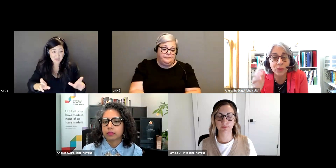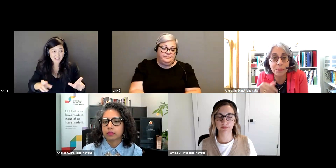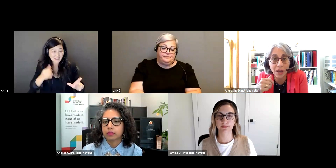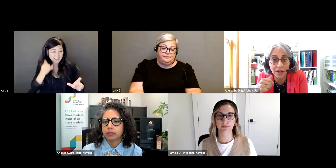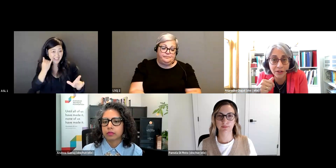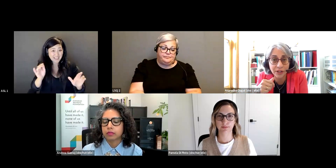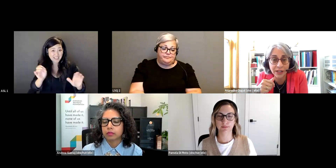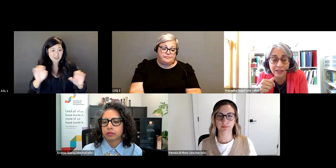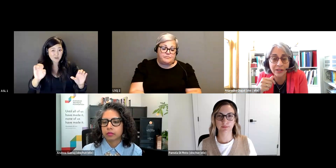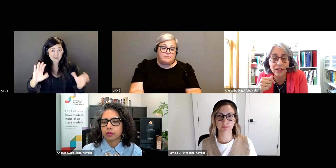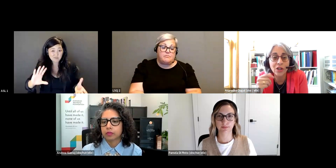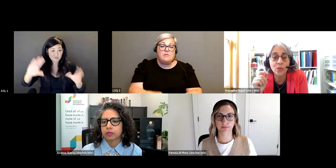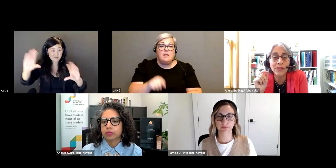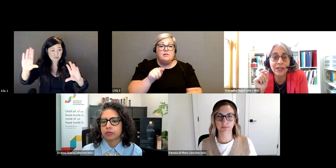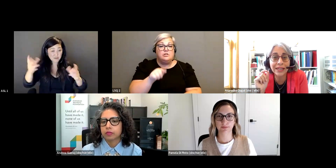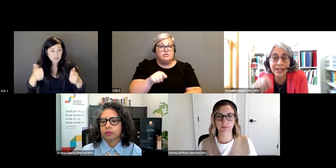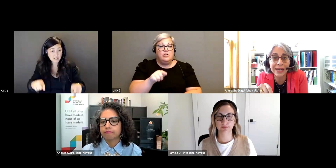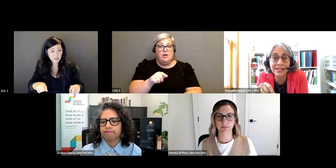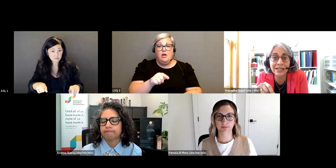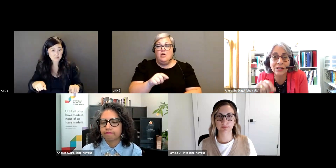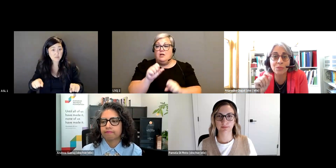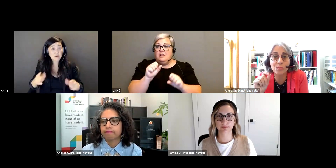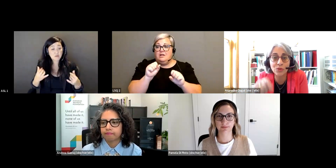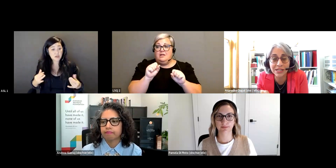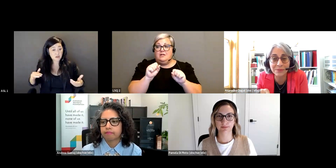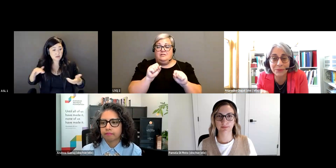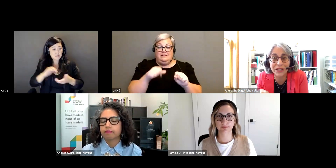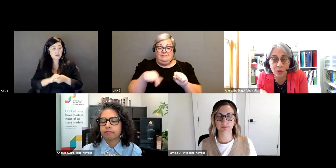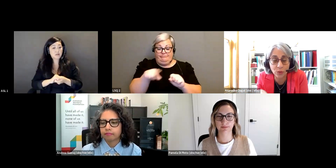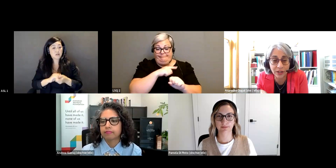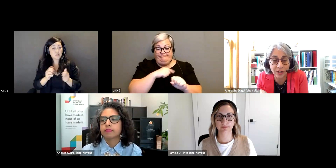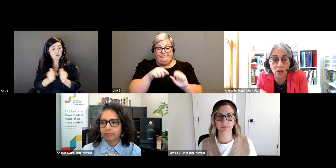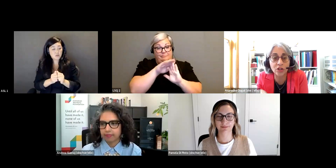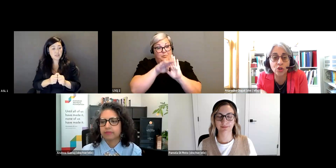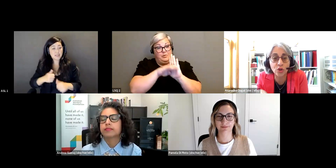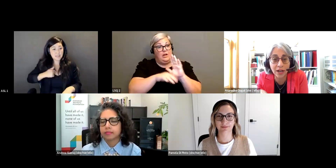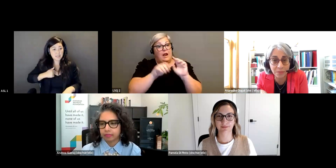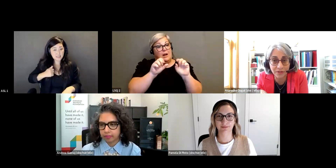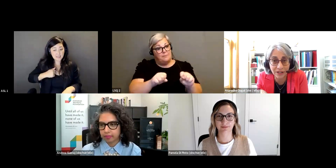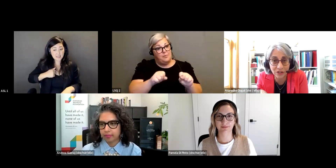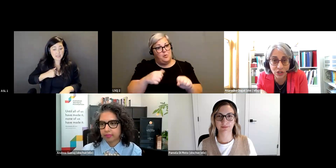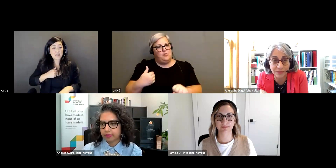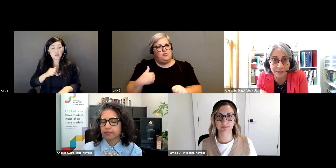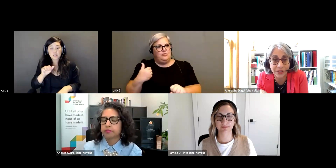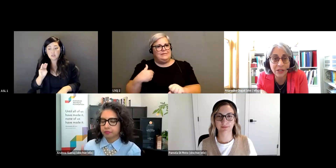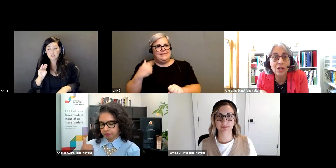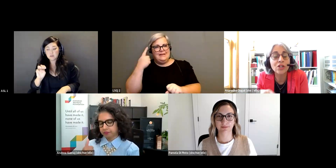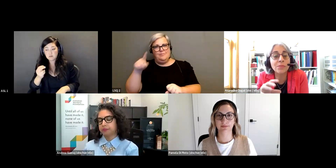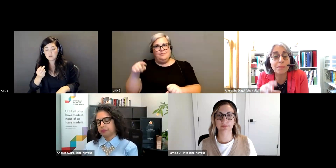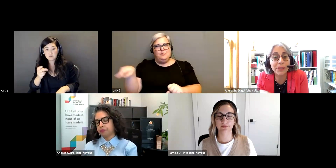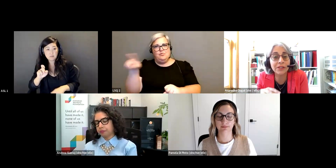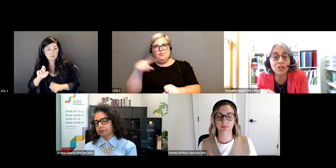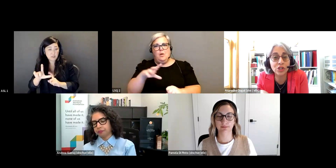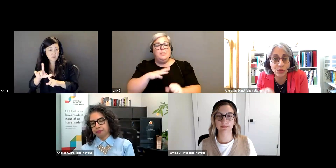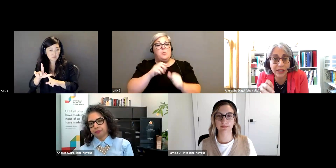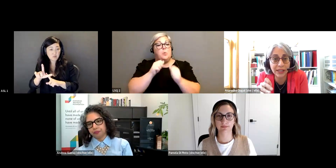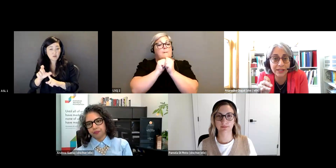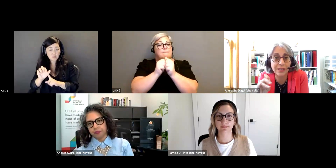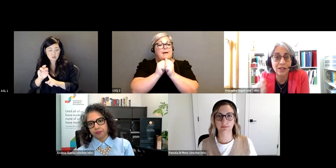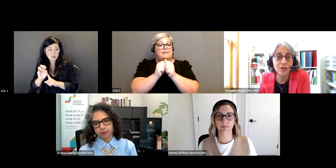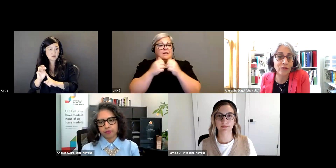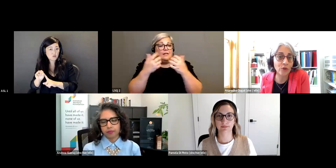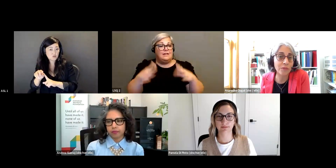qui pourraient servir en situation d'urgence, de crise. Nous sommes en partenariat avec